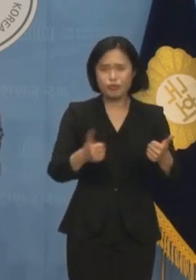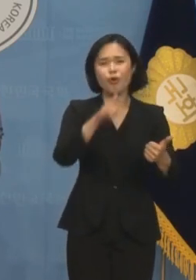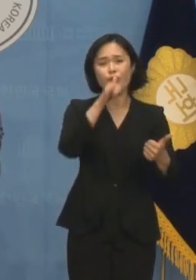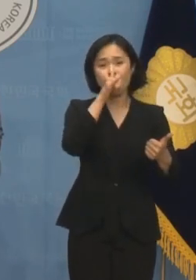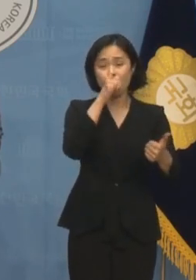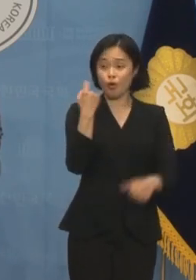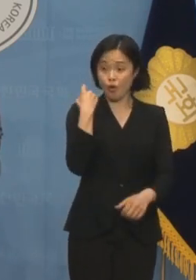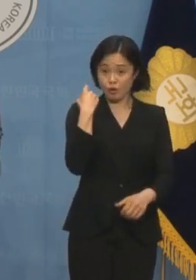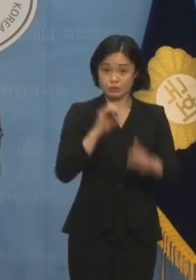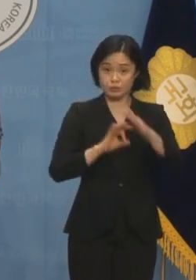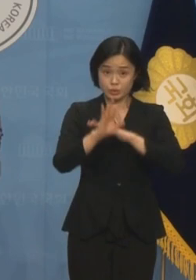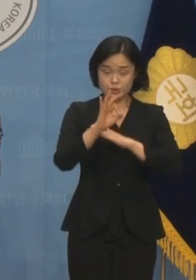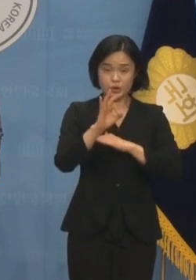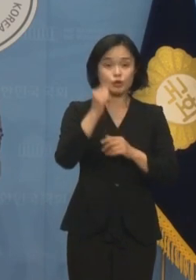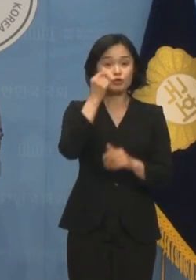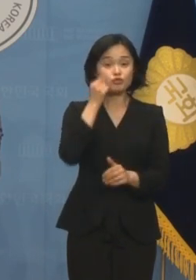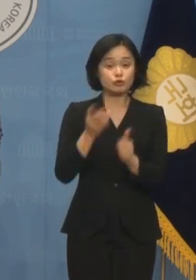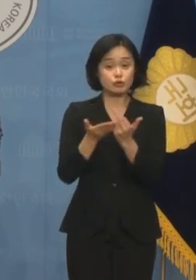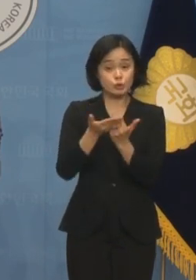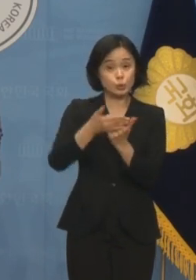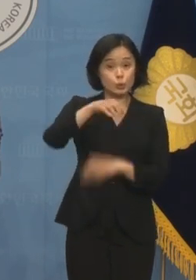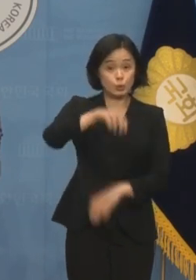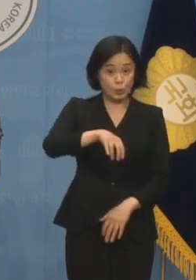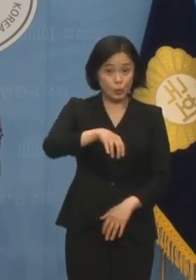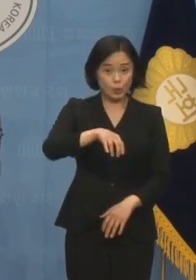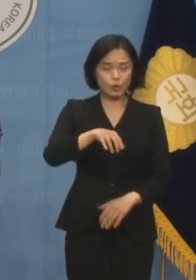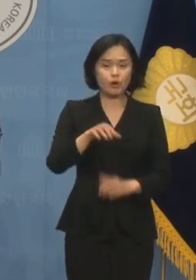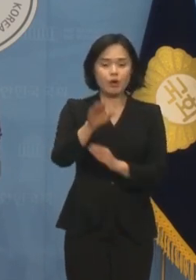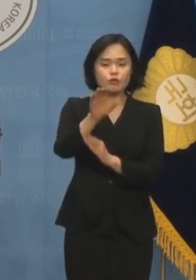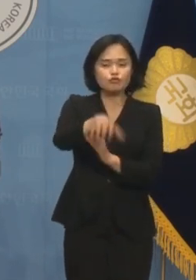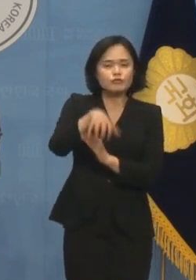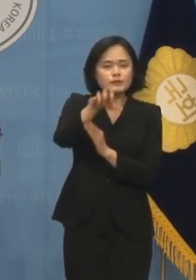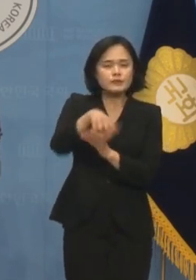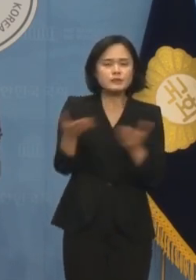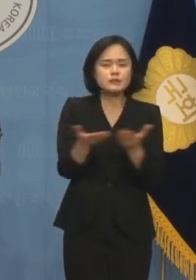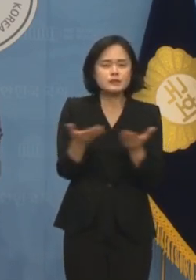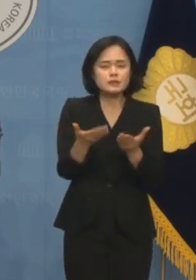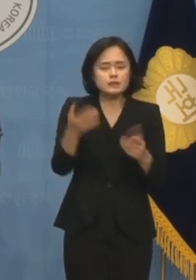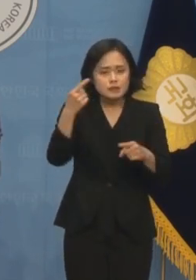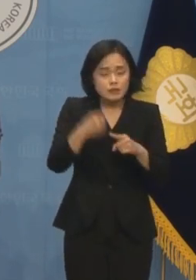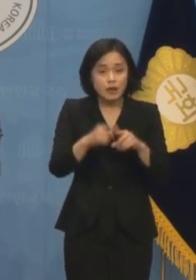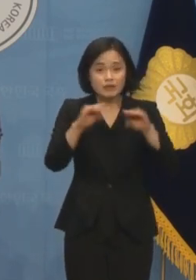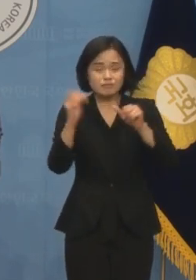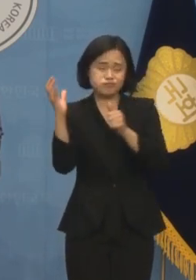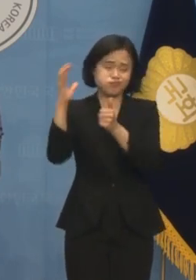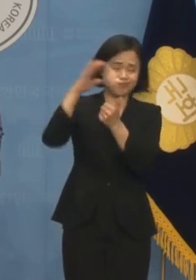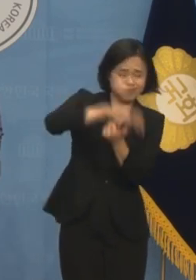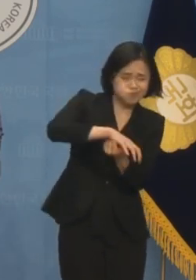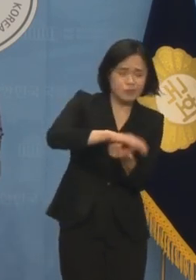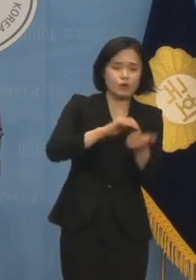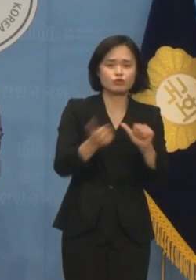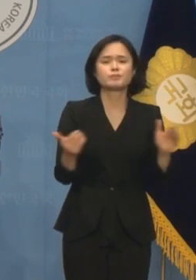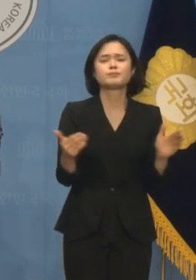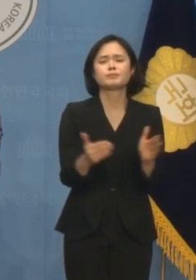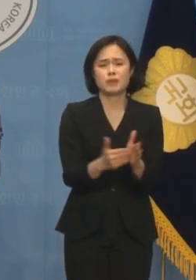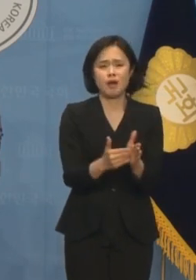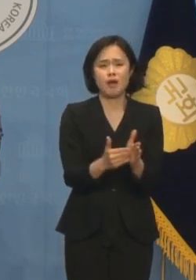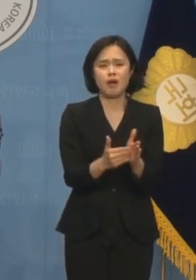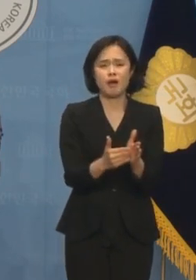현장에서 굴착기를 운전하던 60대 노동자가 흙더미에 깔려 숨졌습니다. 다시